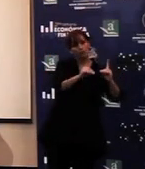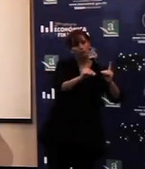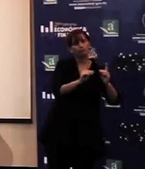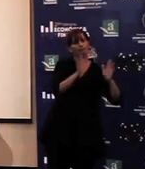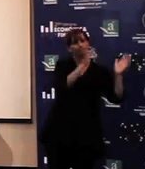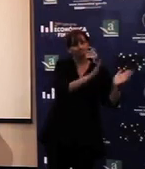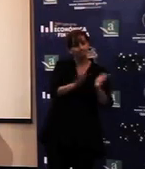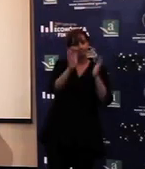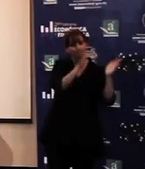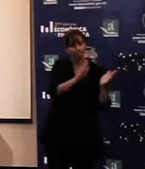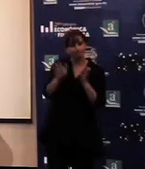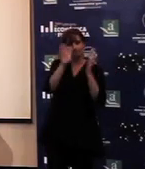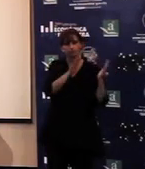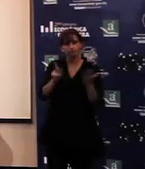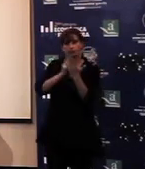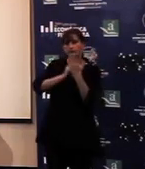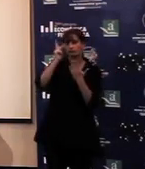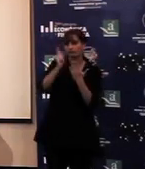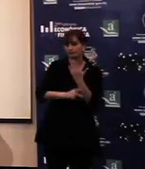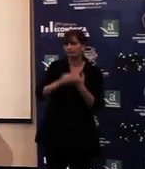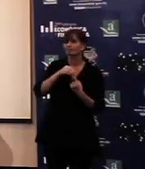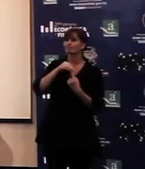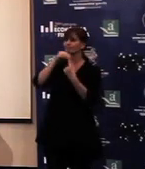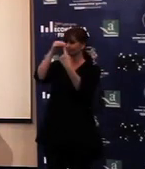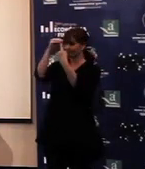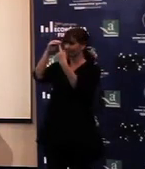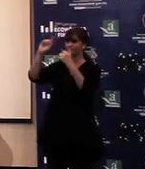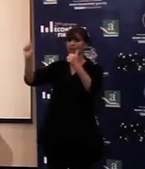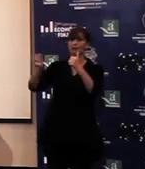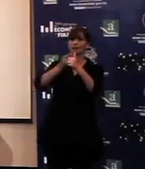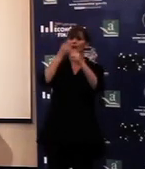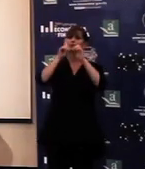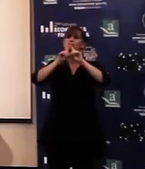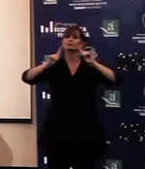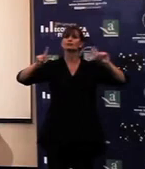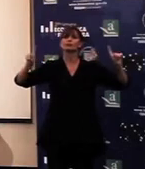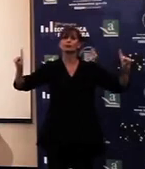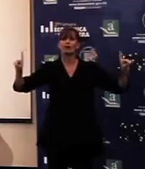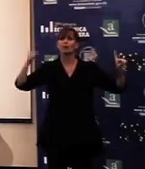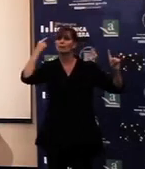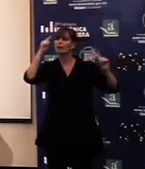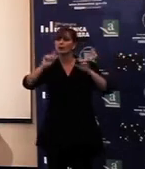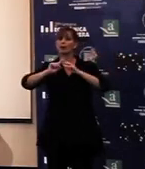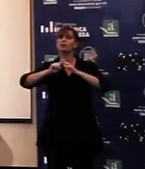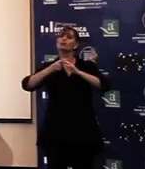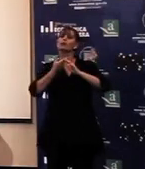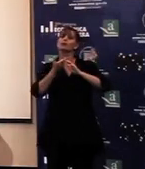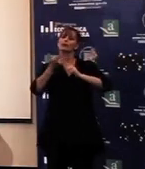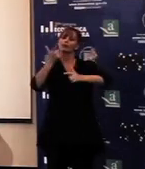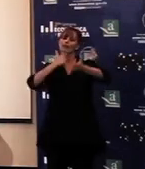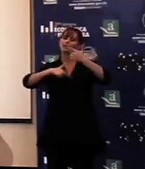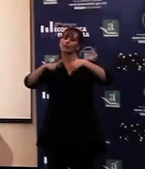con el Ministerio de Educación del primer diplomado de introducción en lengua de señas para